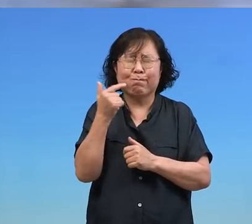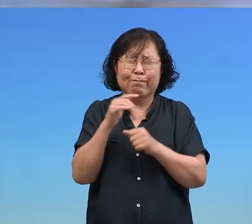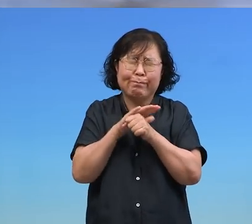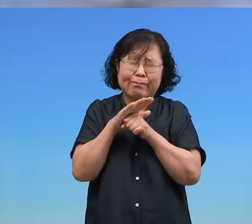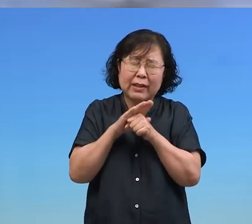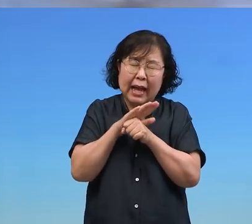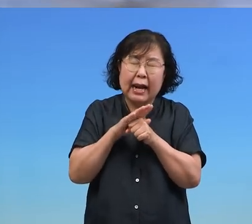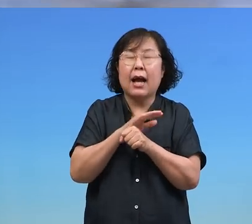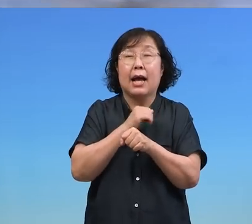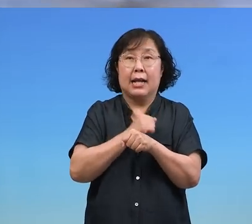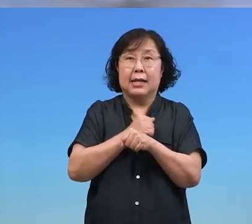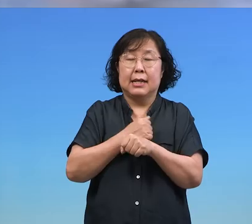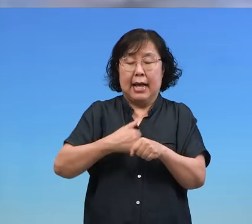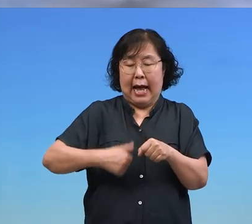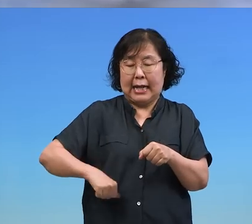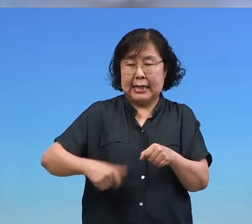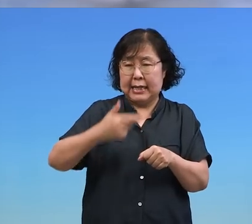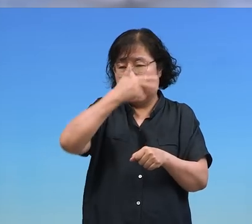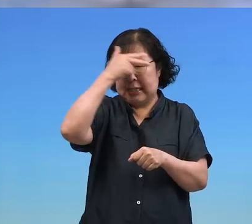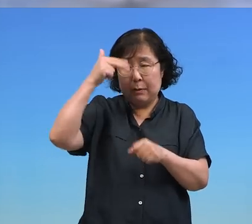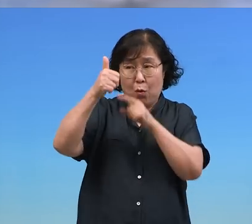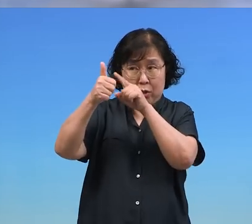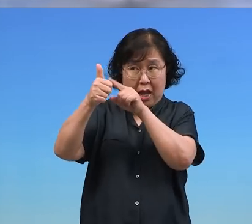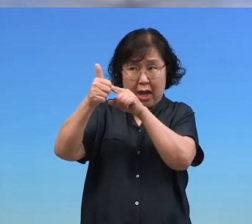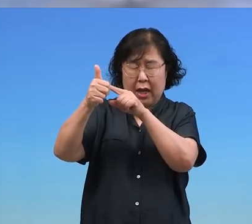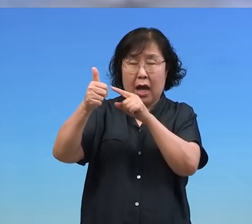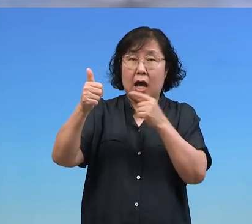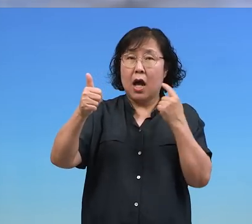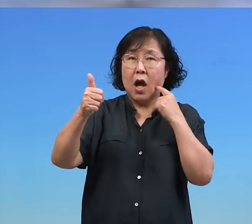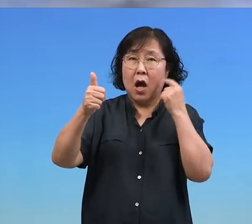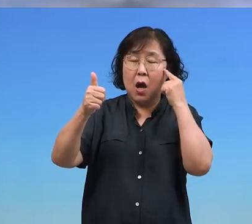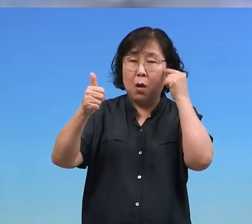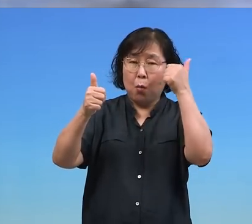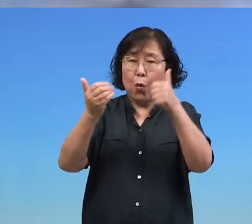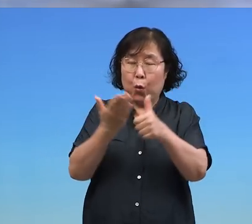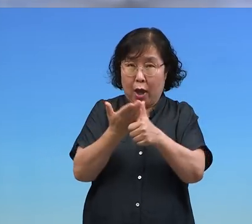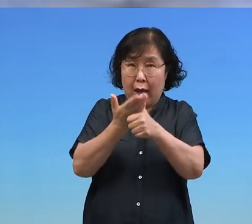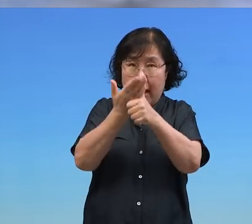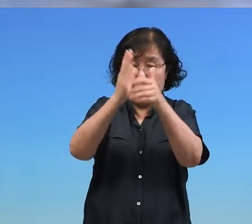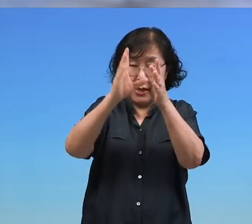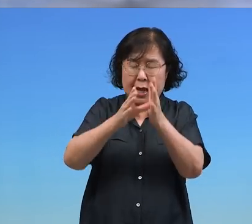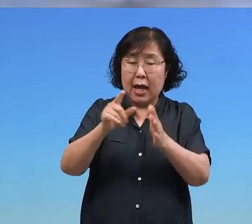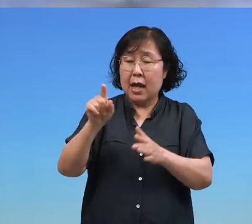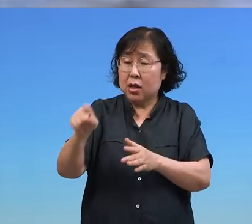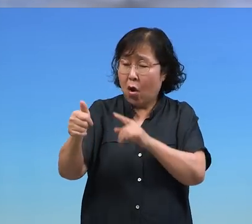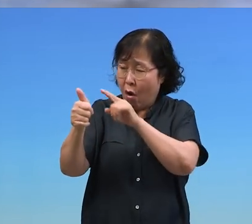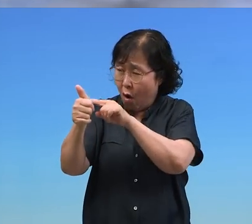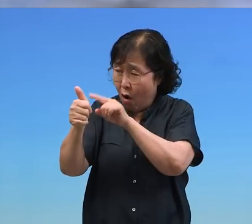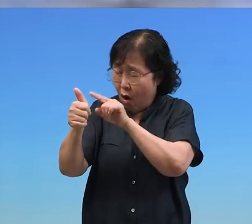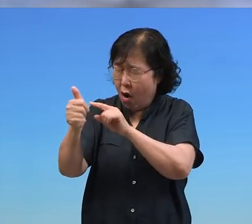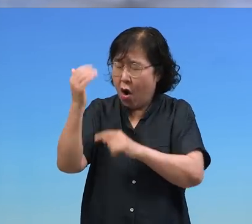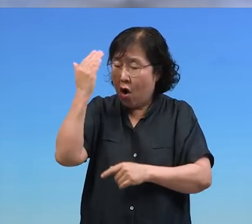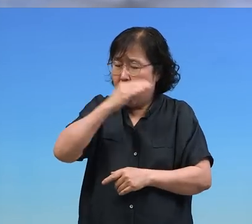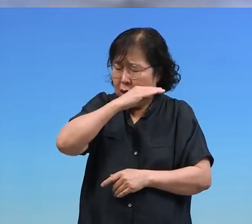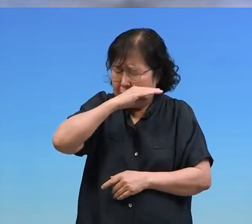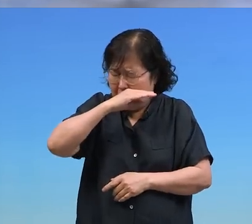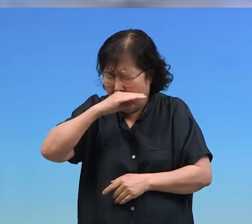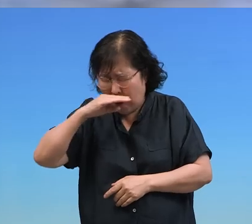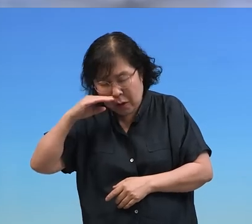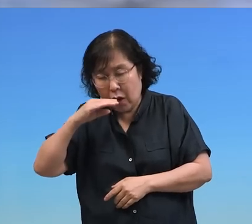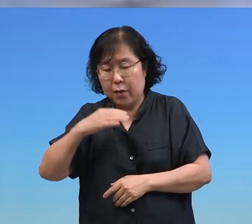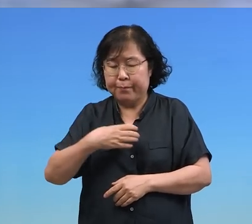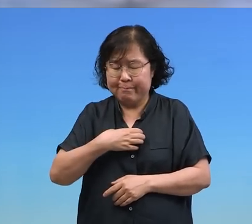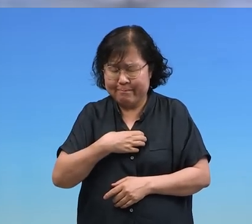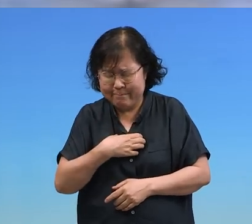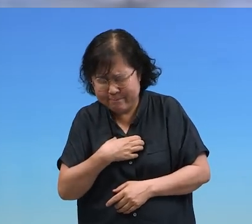사랑하는 아들 같은 디모데가 지금 목회를 하는데 경근 훈련을 해야 된다 이 경근이 얼마나 너에게